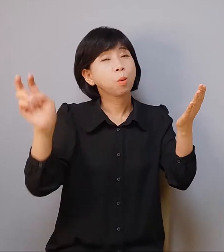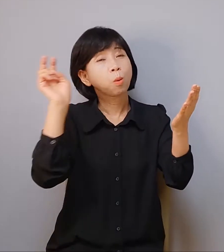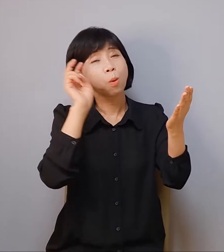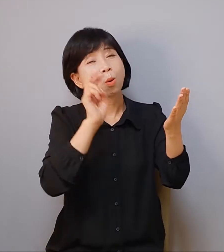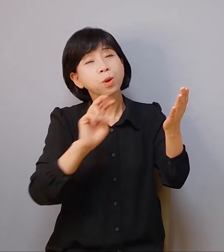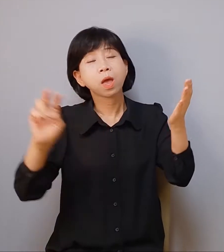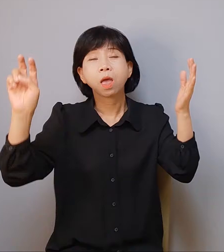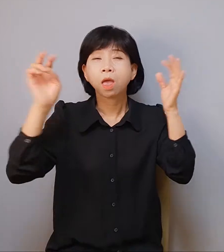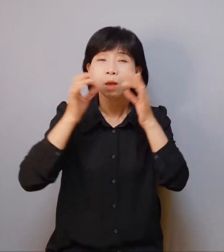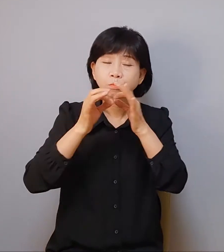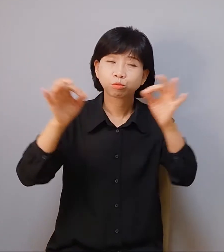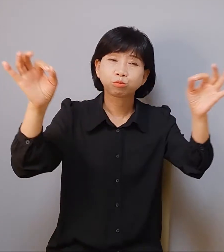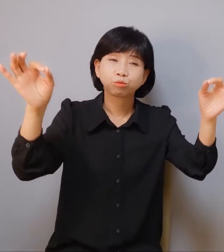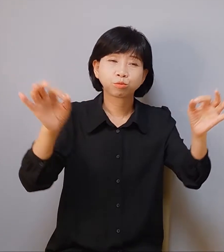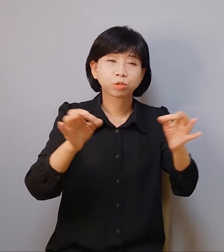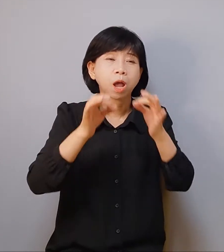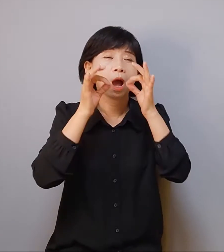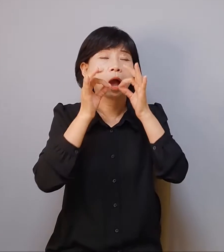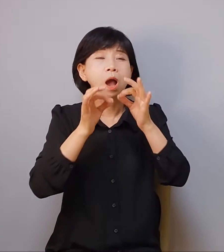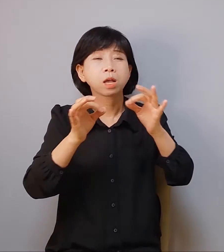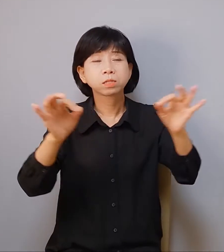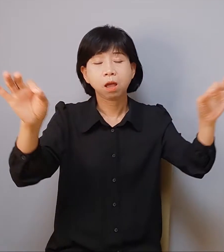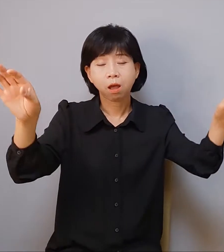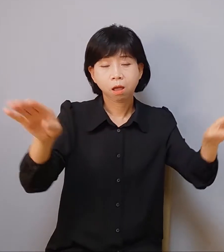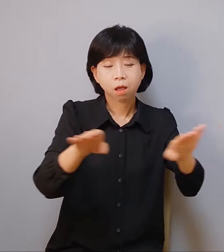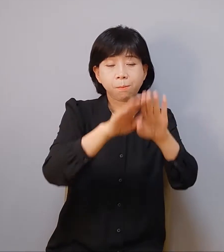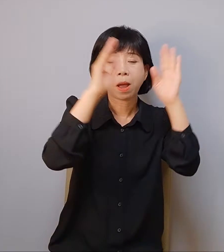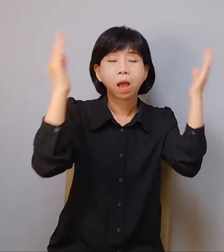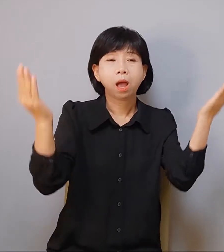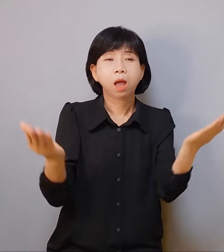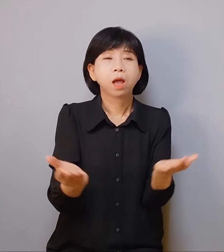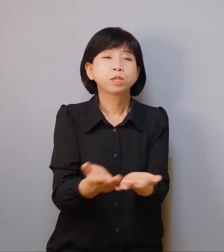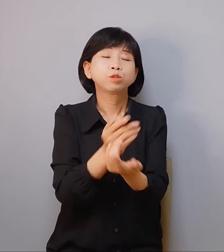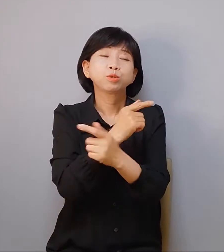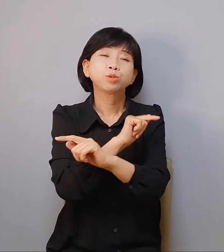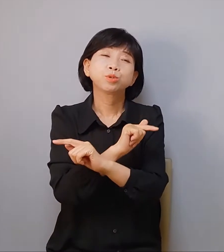무궁한 노래 불러서